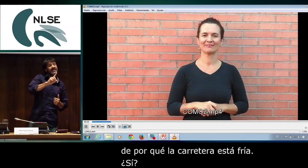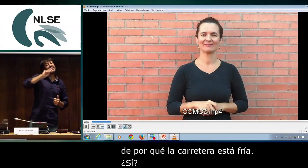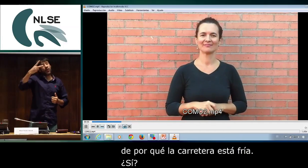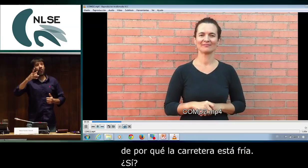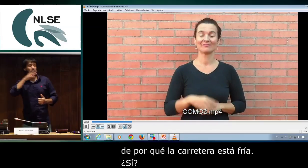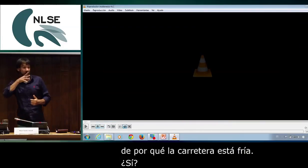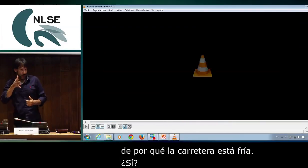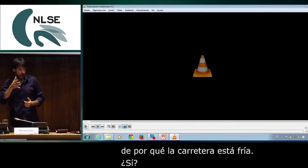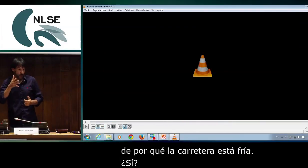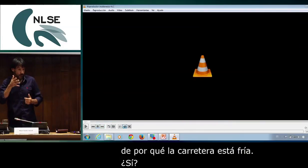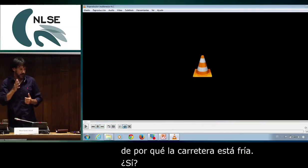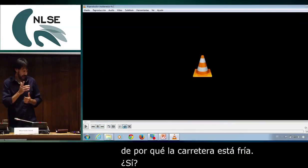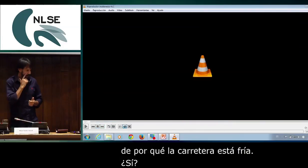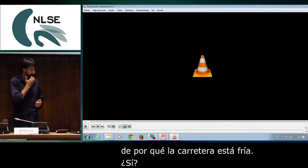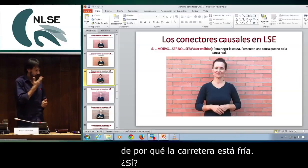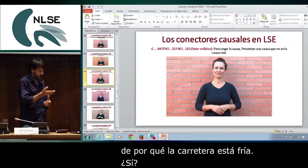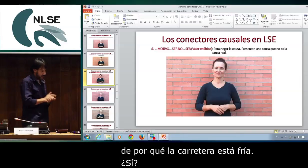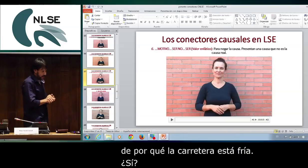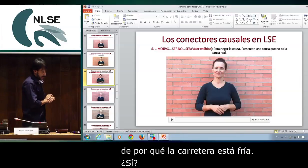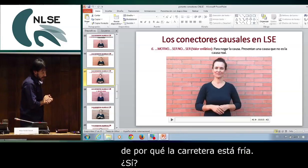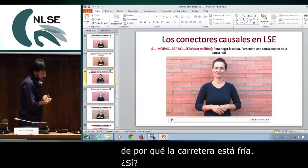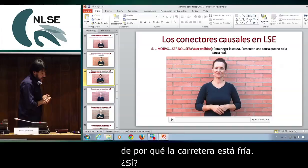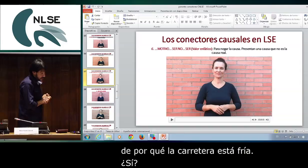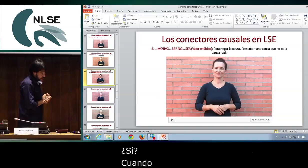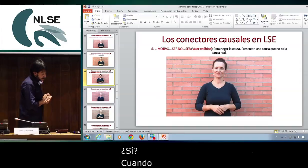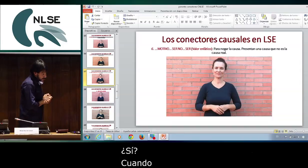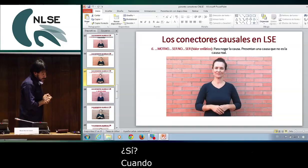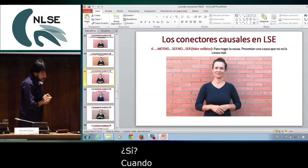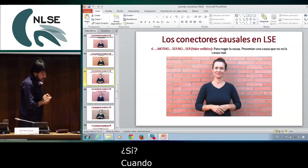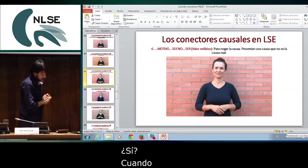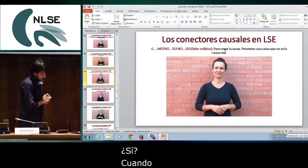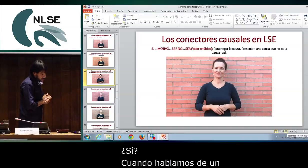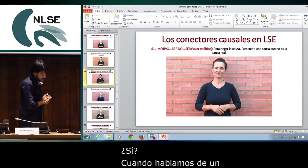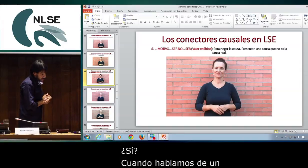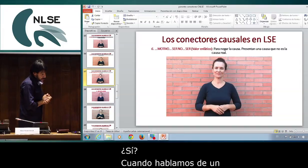Cuando hablamos de un motivo que realmente no es el primero, sino el segundo.